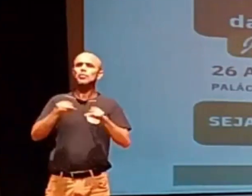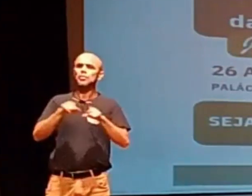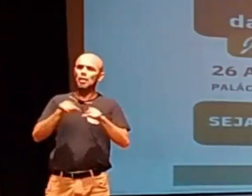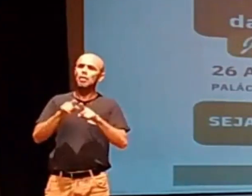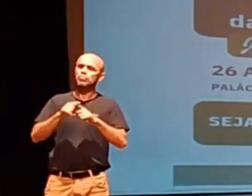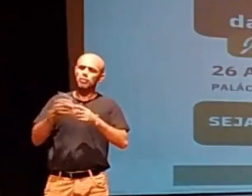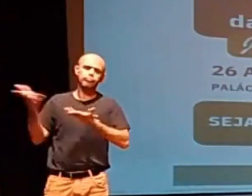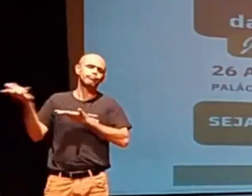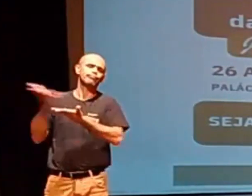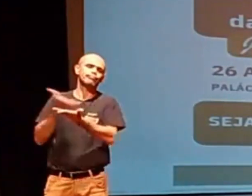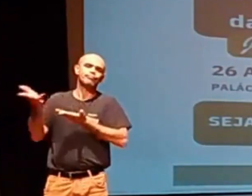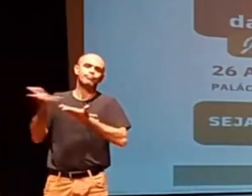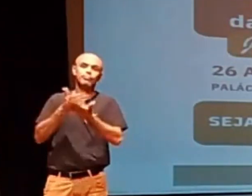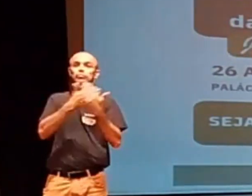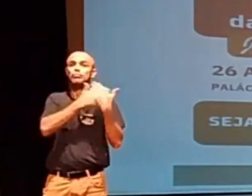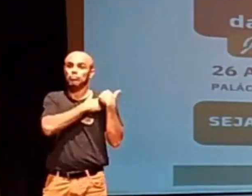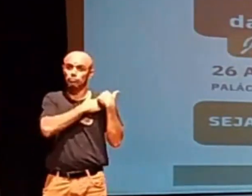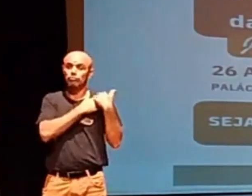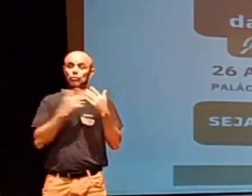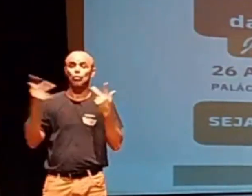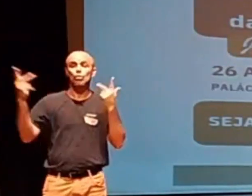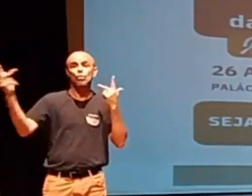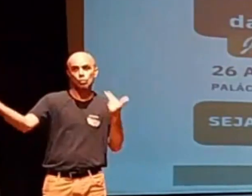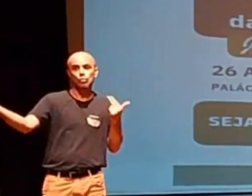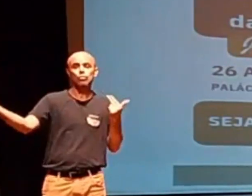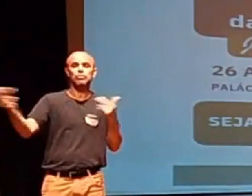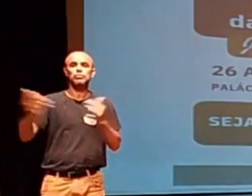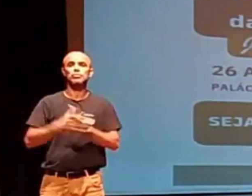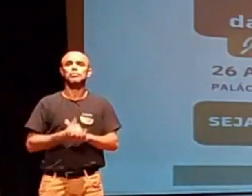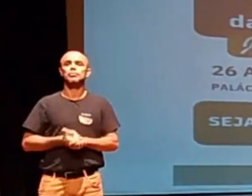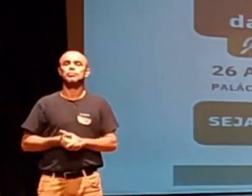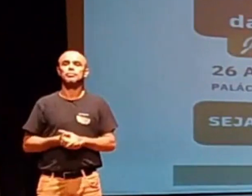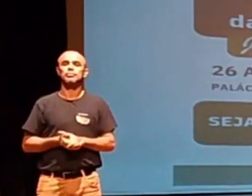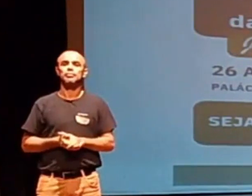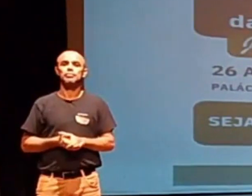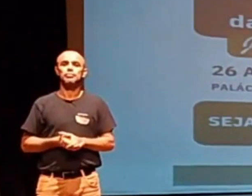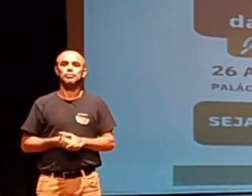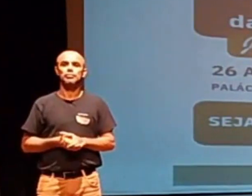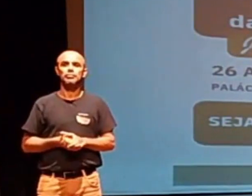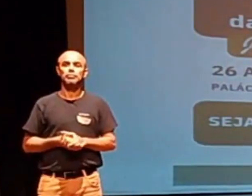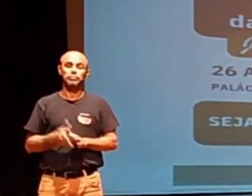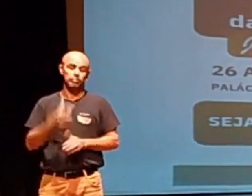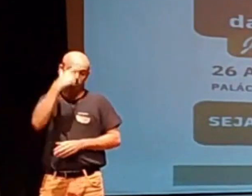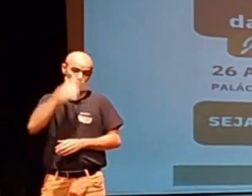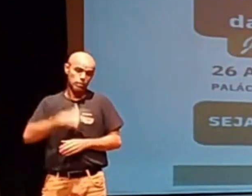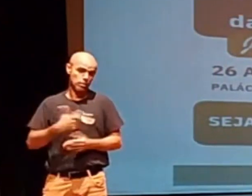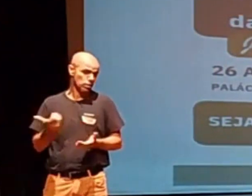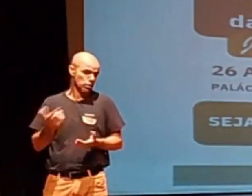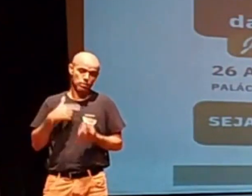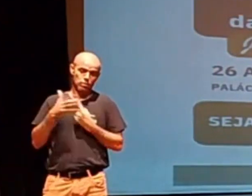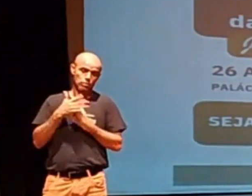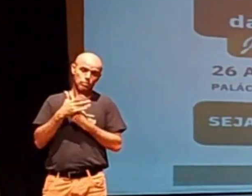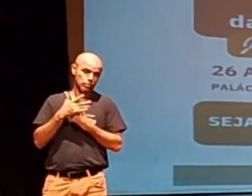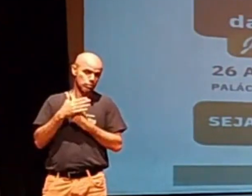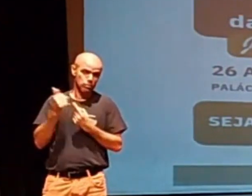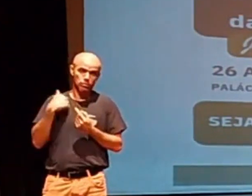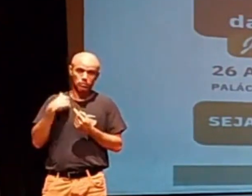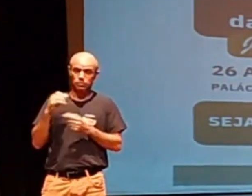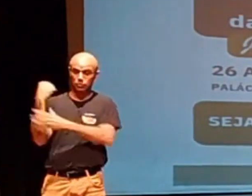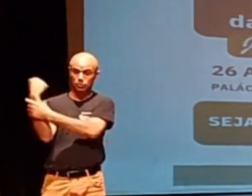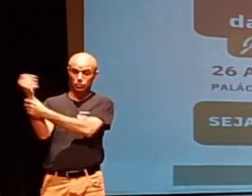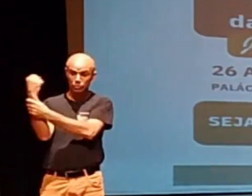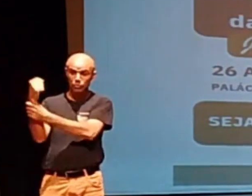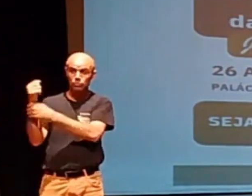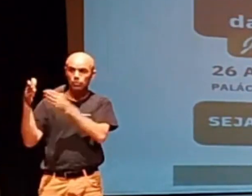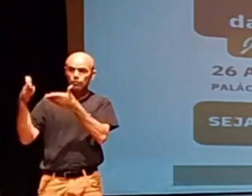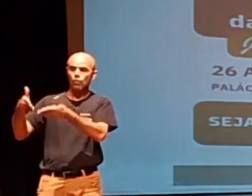essa responsabilidade tem que vir ali dos dois lados, né? Eu mesma sou paciente de uma fisioterapeuta